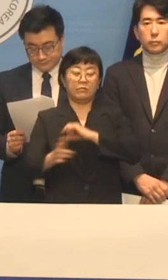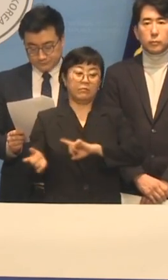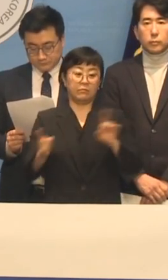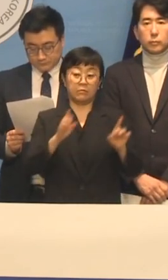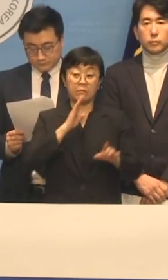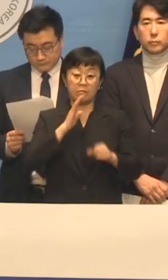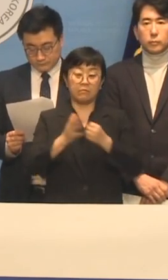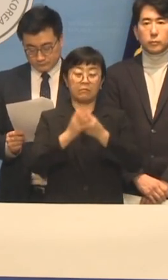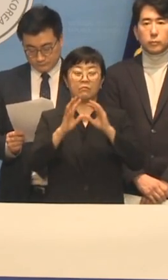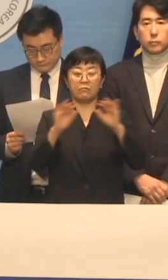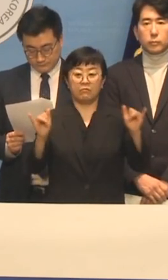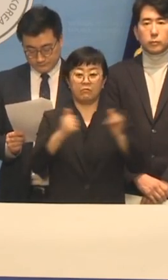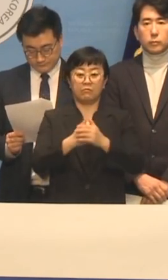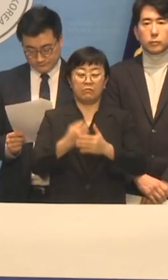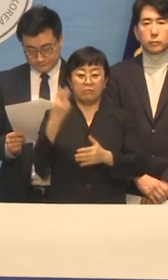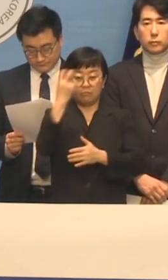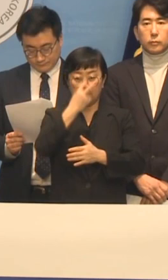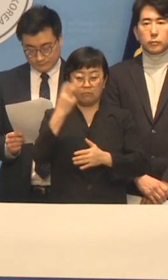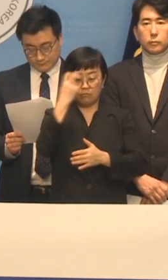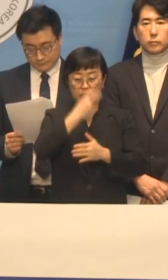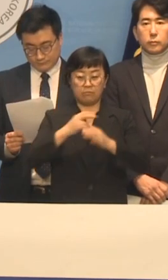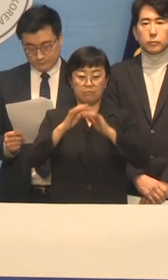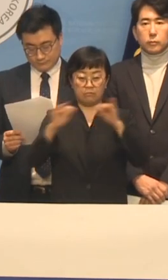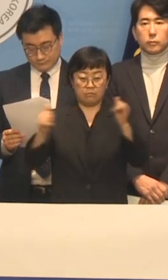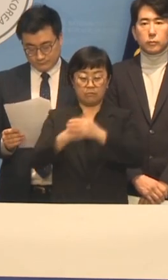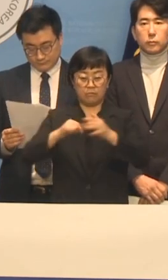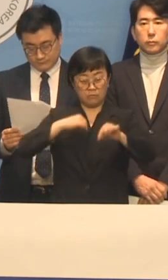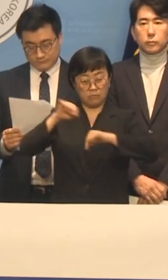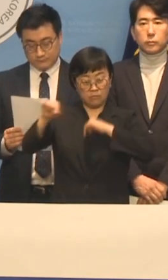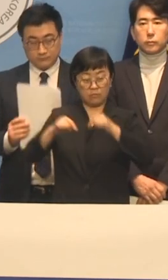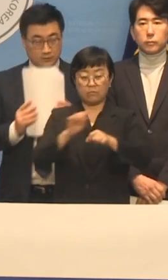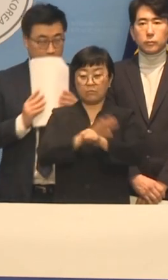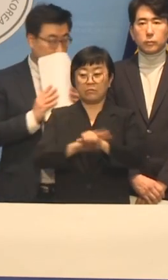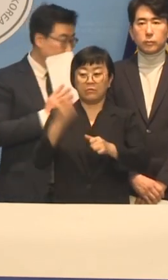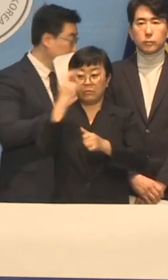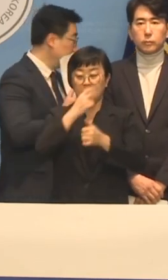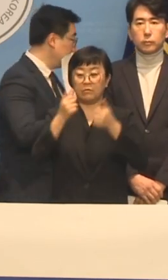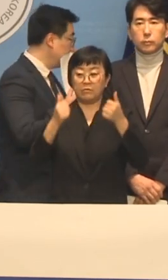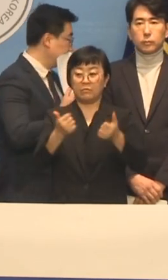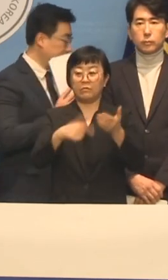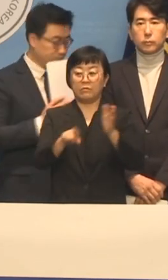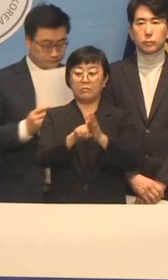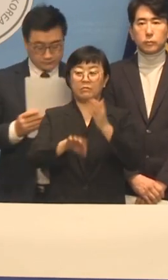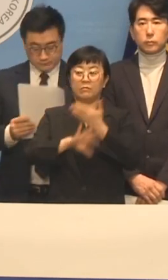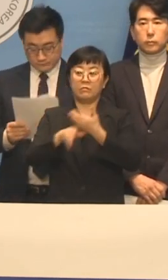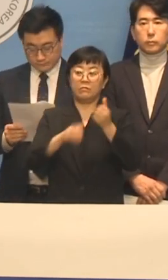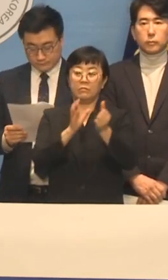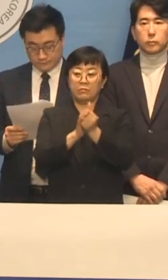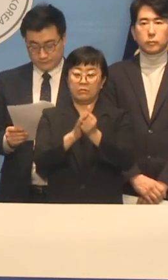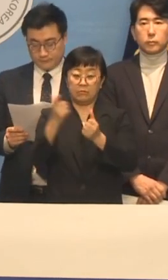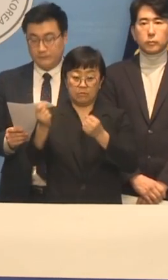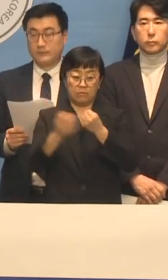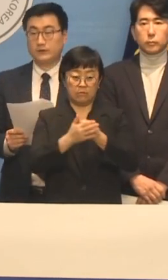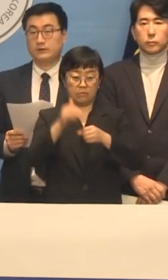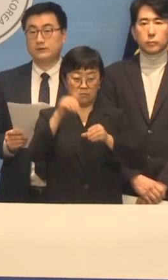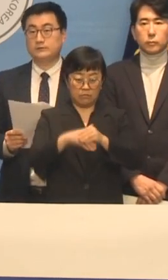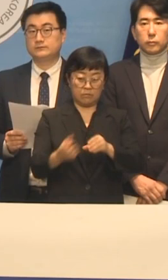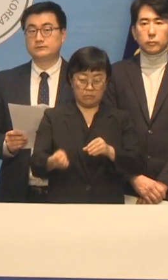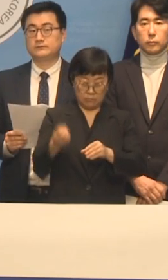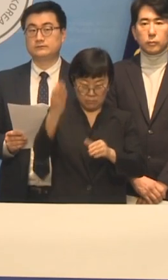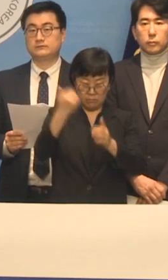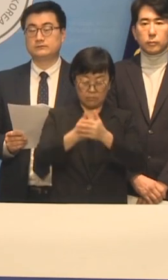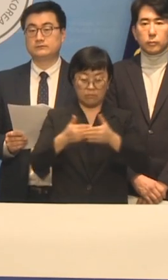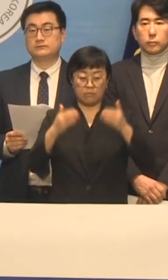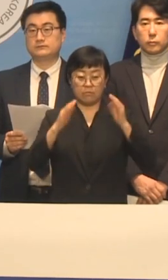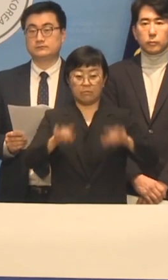회복이라면 국민이 검사 독재 정권을 제대로 심판할 수 있도록 다른 역할을 수행하여 총선 승리에